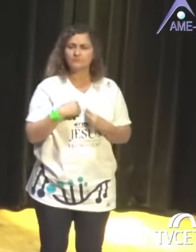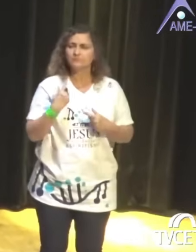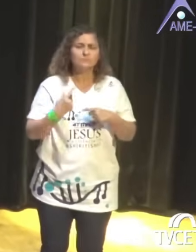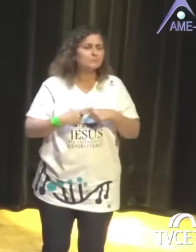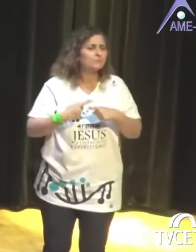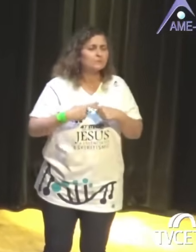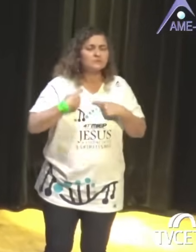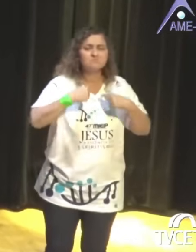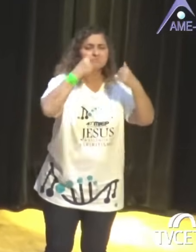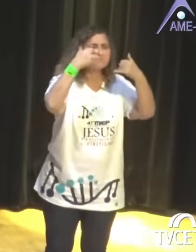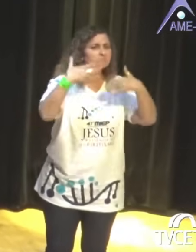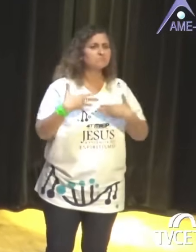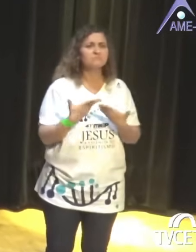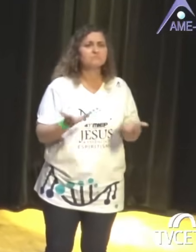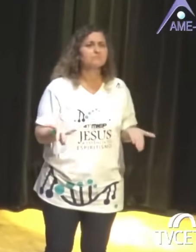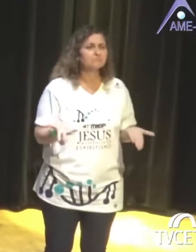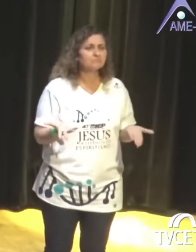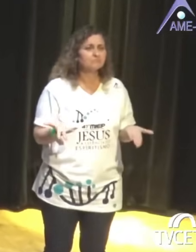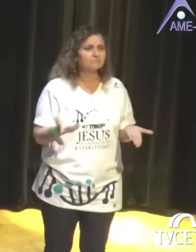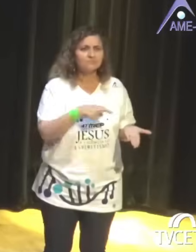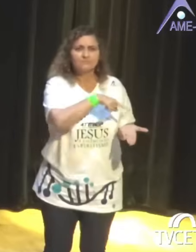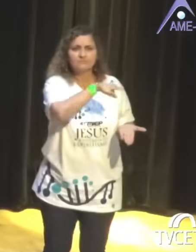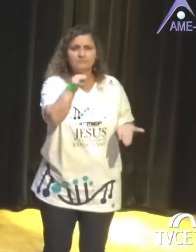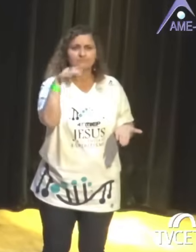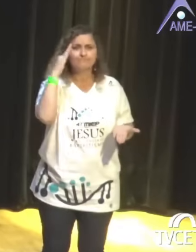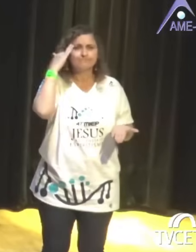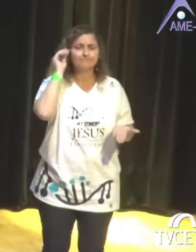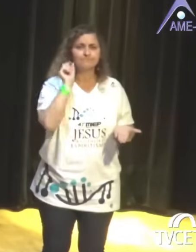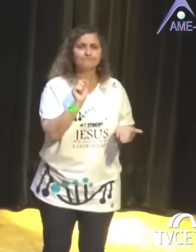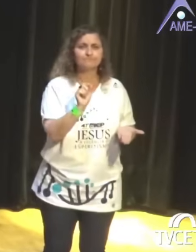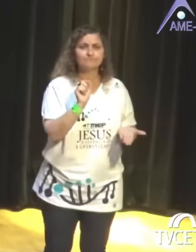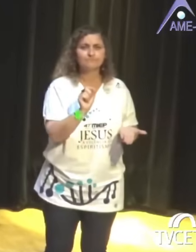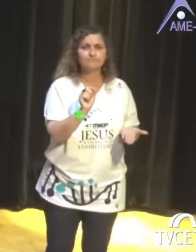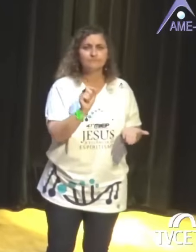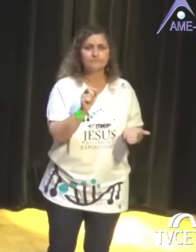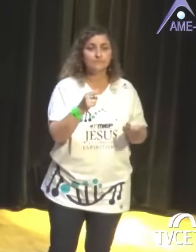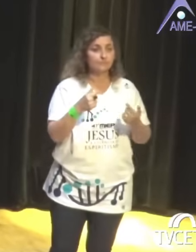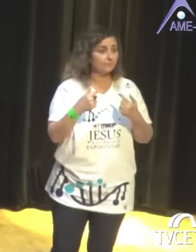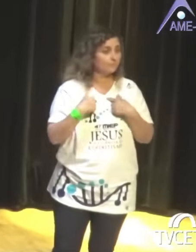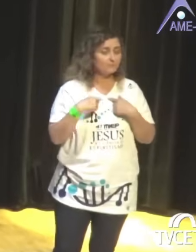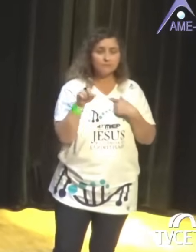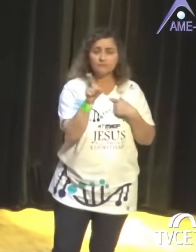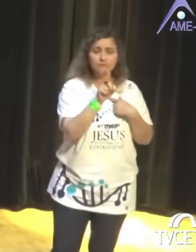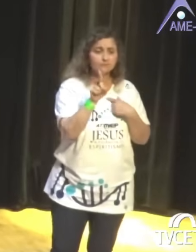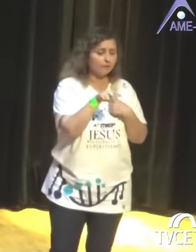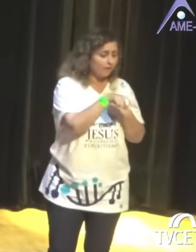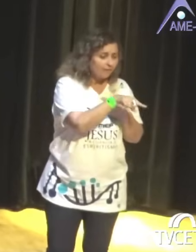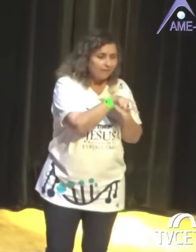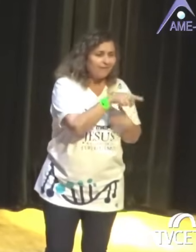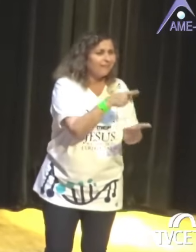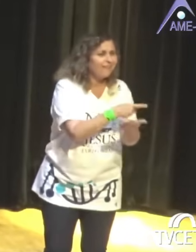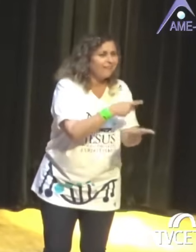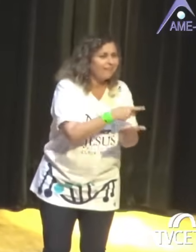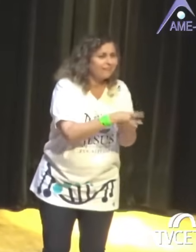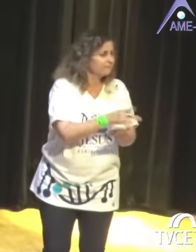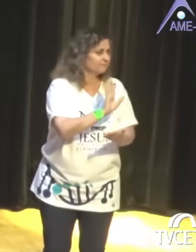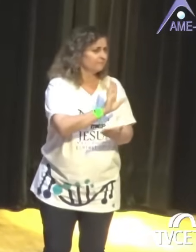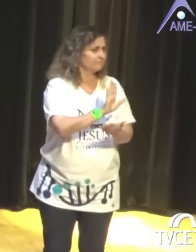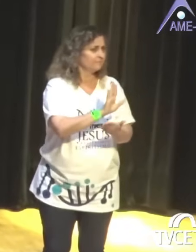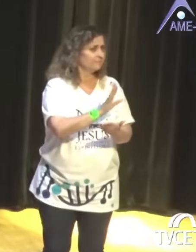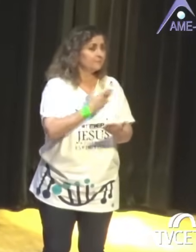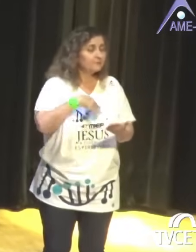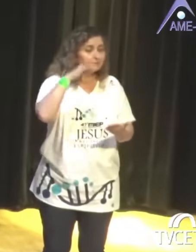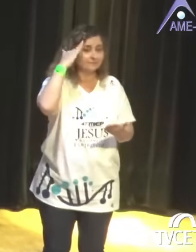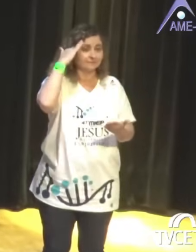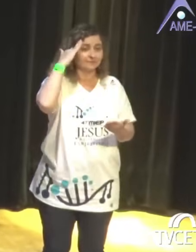com isso eu vou eu não estou criticando Você lembra o que eu falei aqui no